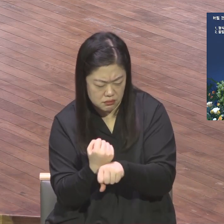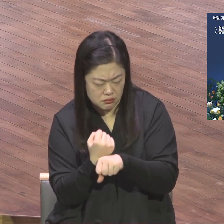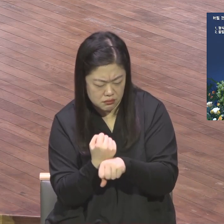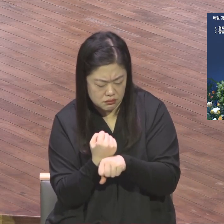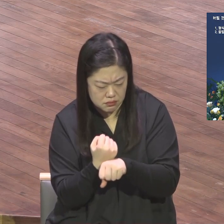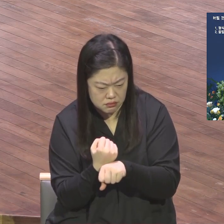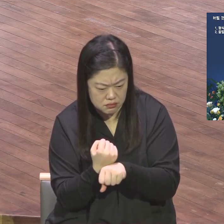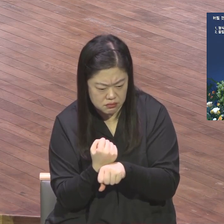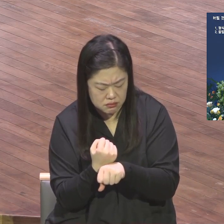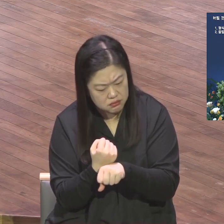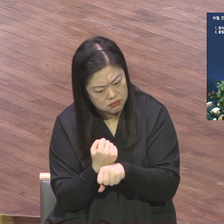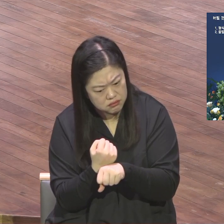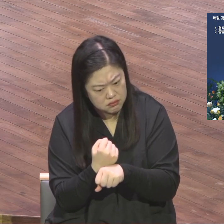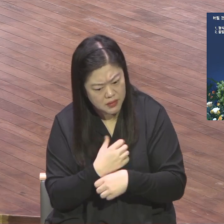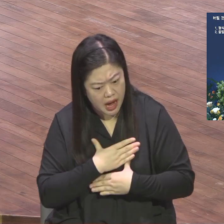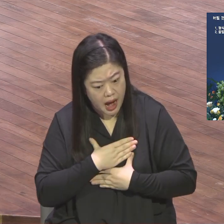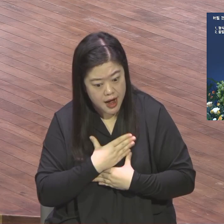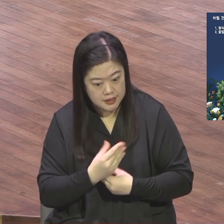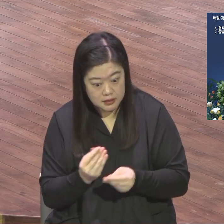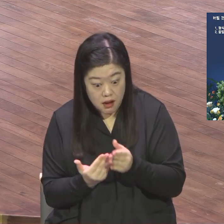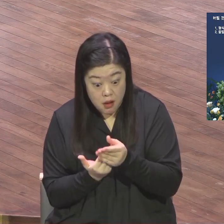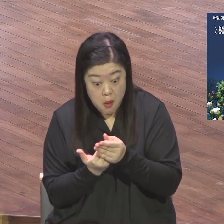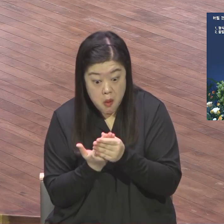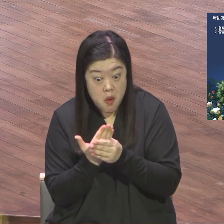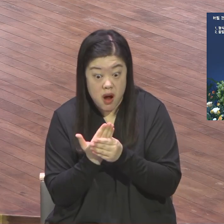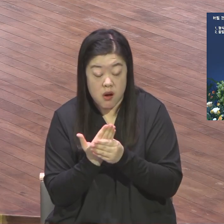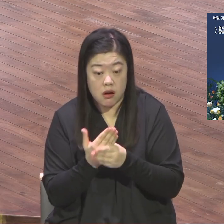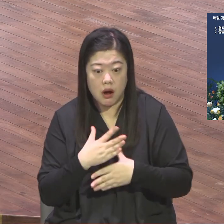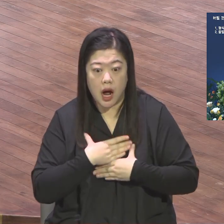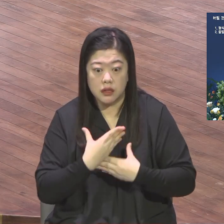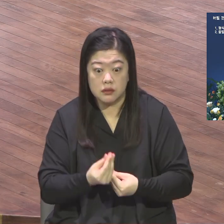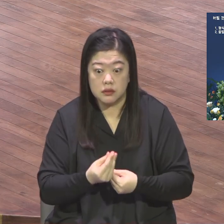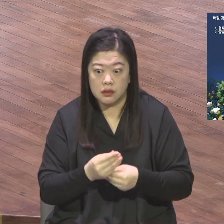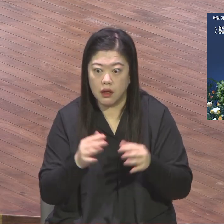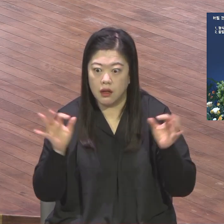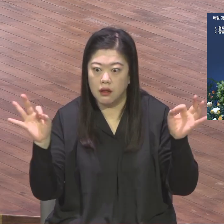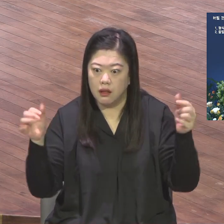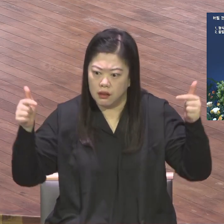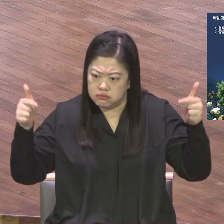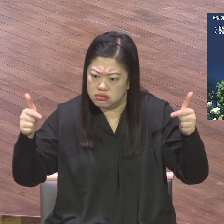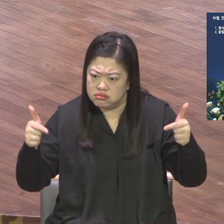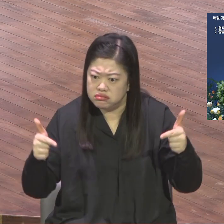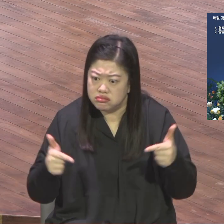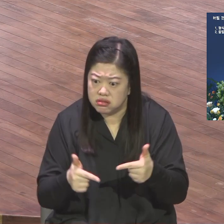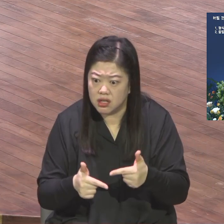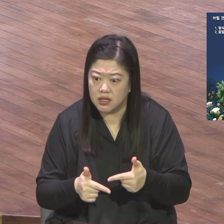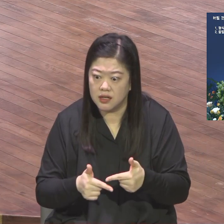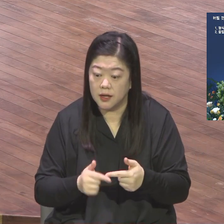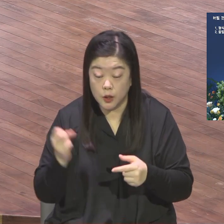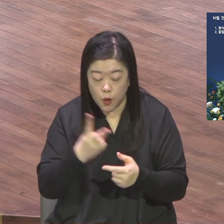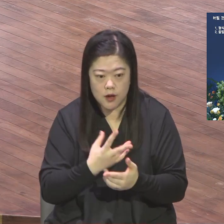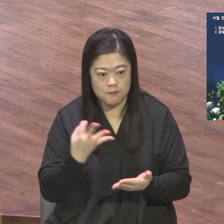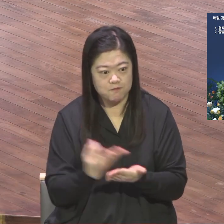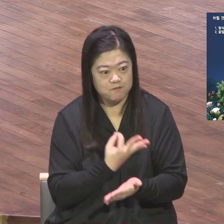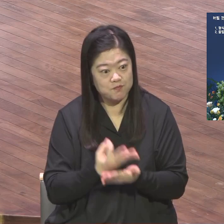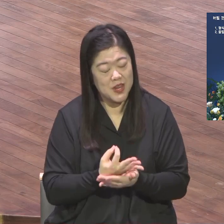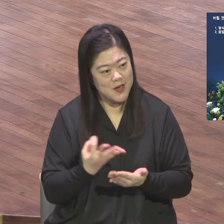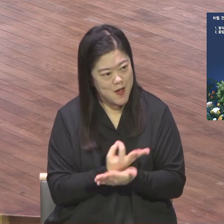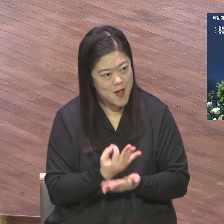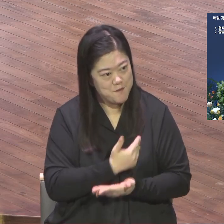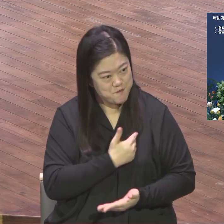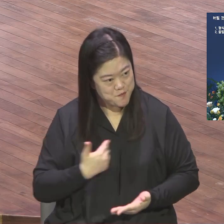할수록 공허해요. 뭐 이상하죠. 공부를 할수록 목마르고 뭐 돈 벌면 벌수록